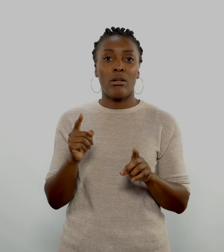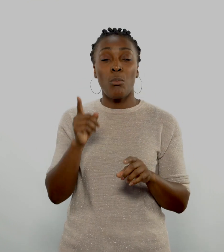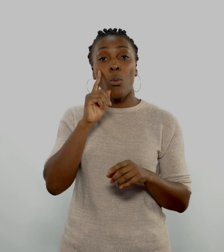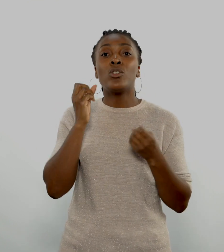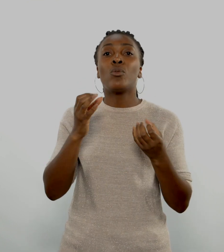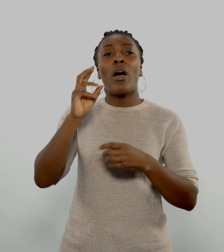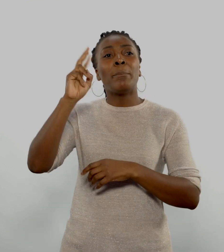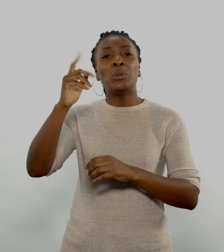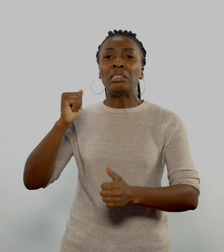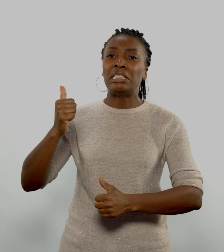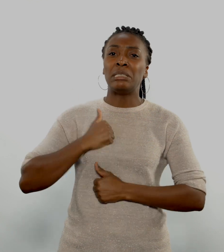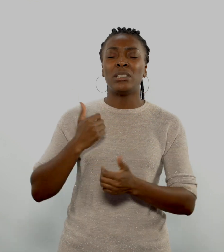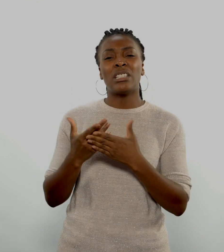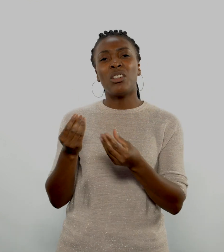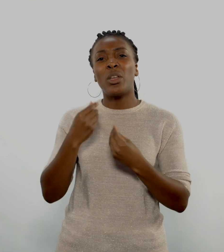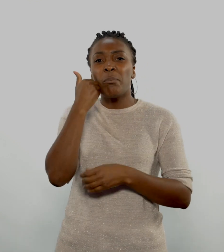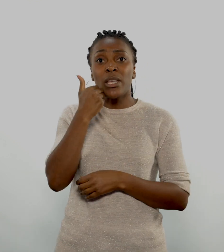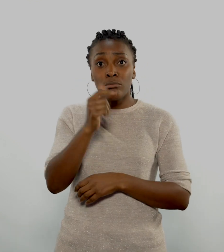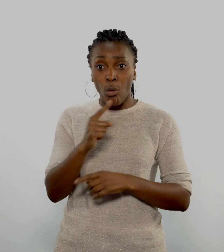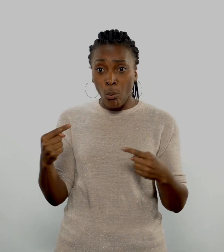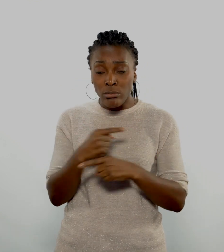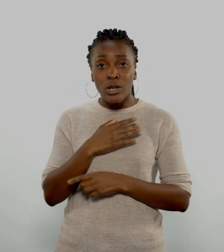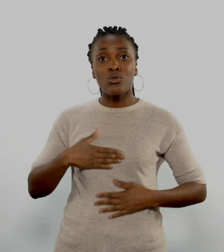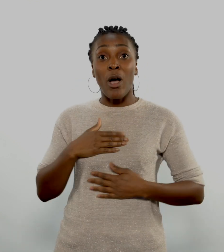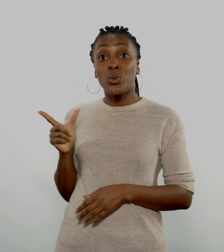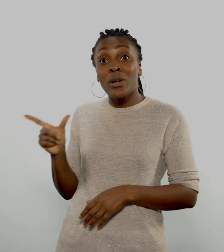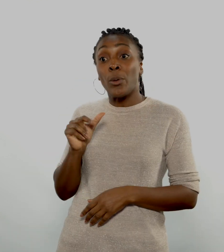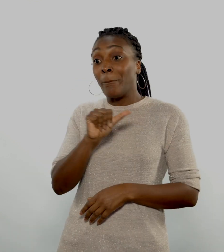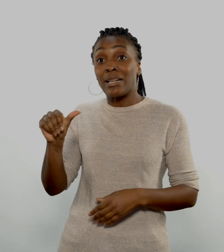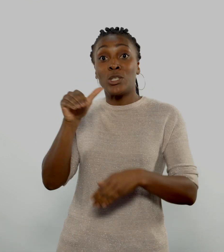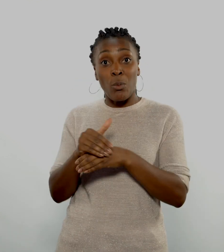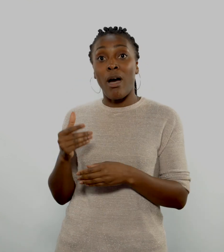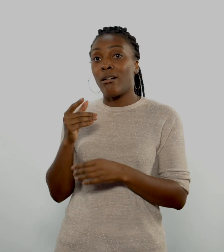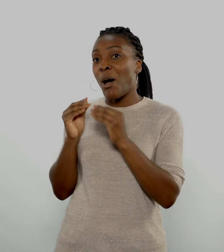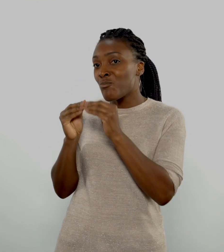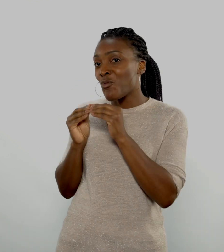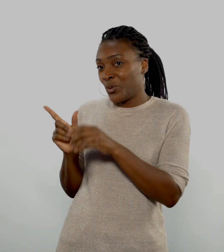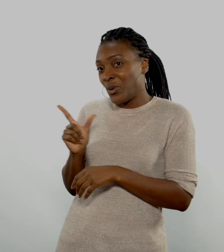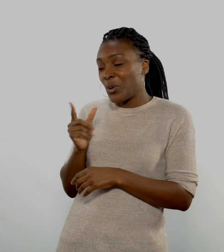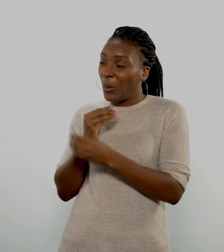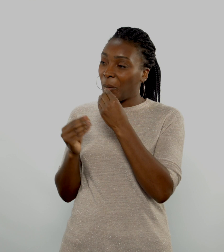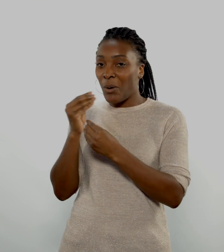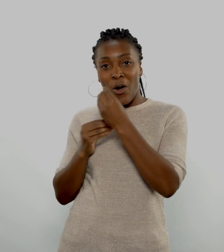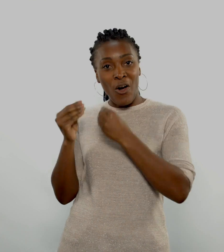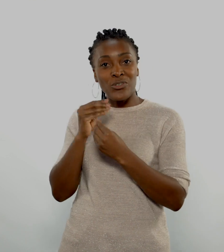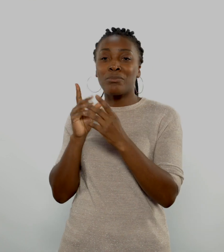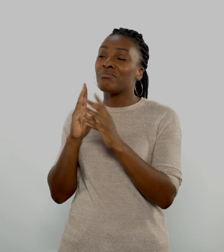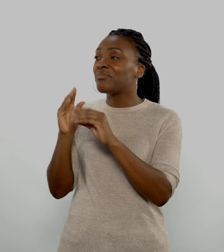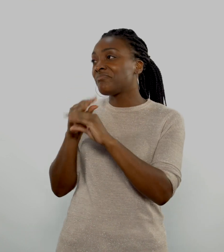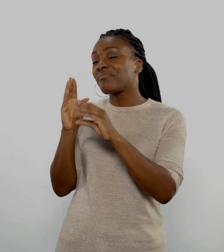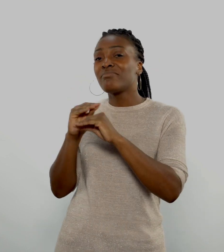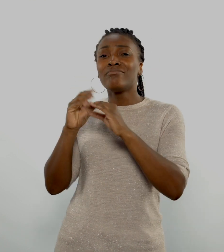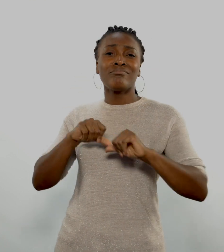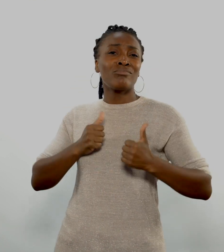parce que parfois on voit les habitudes et la discipline comme quelque chose qui est pénible. C'est une joie pour nous. On se retrouve en amoureux et on passe du temps autour d'un bon repas.